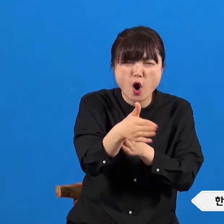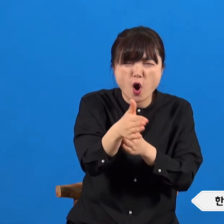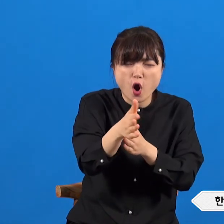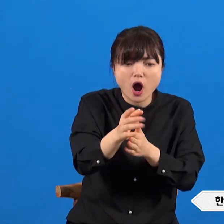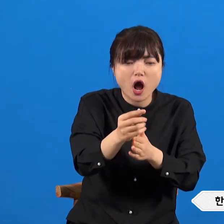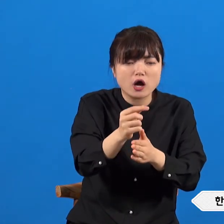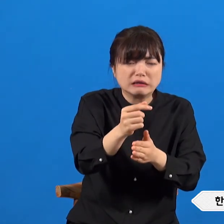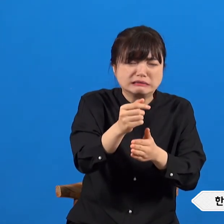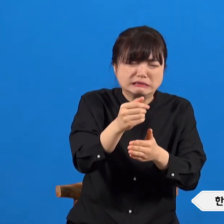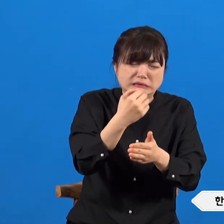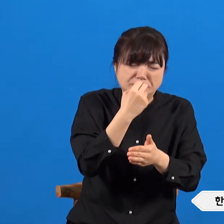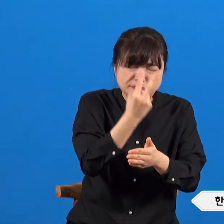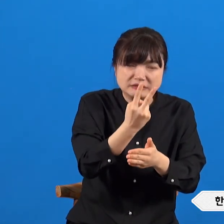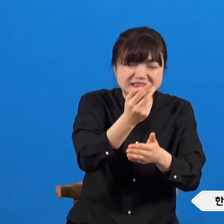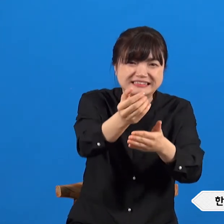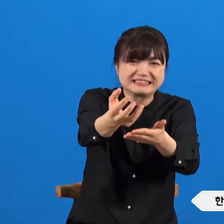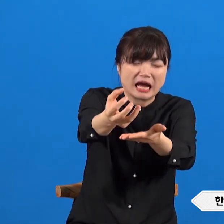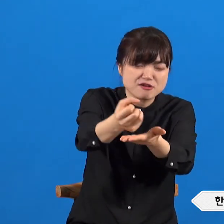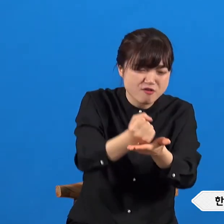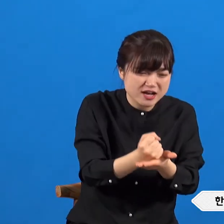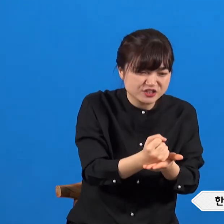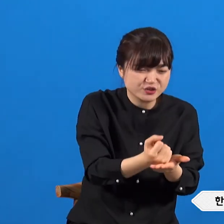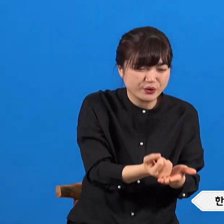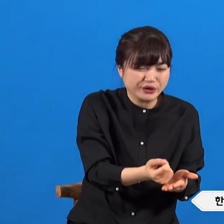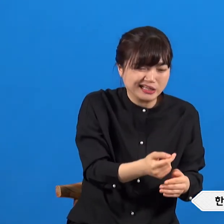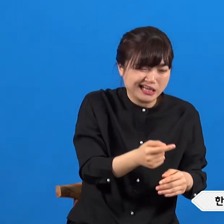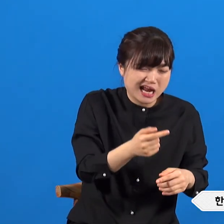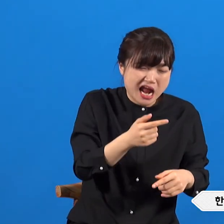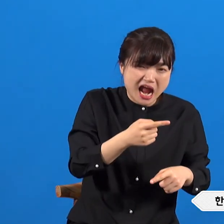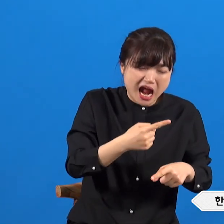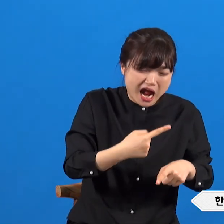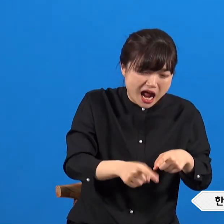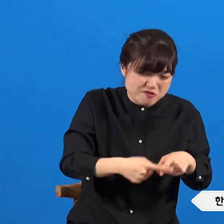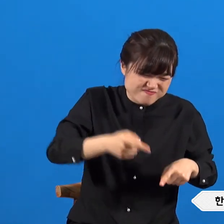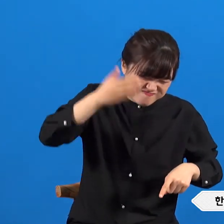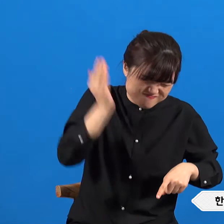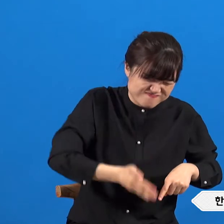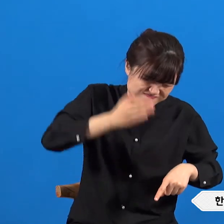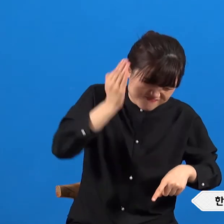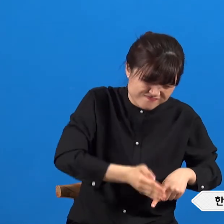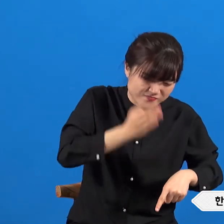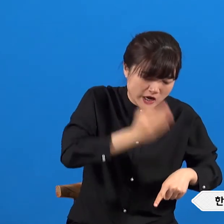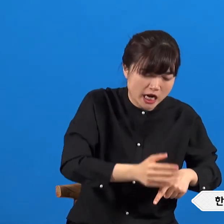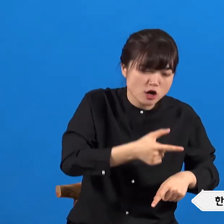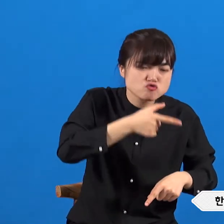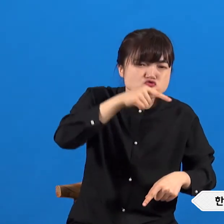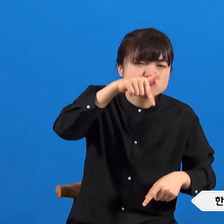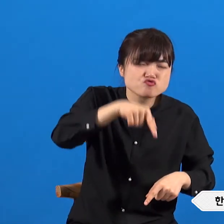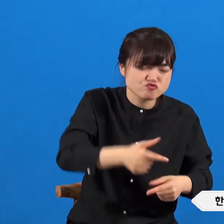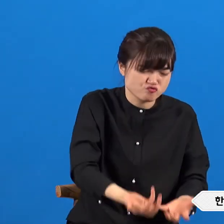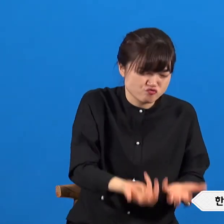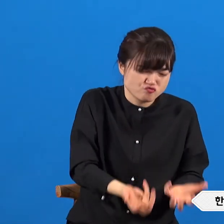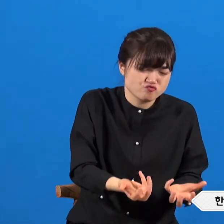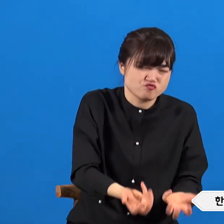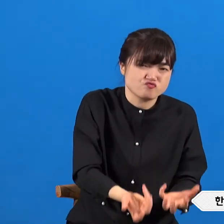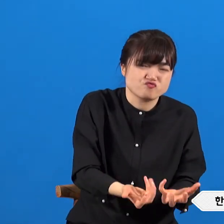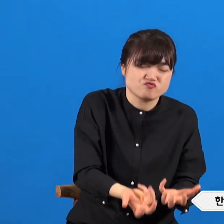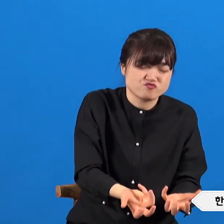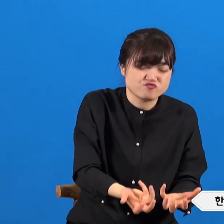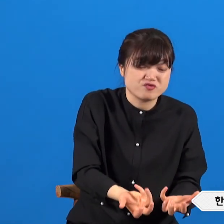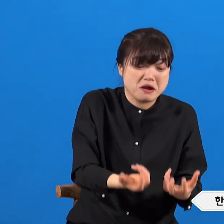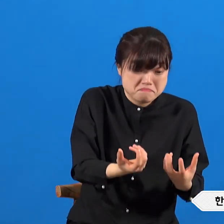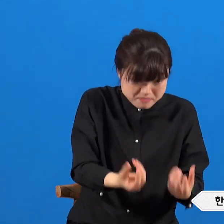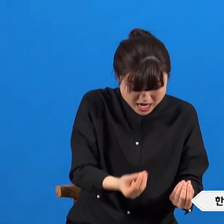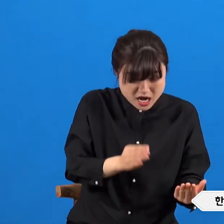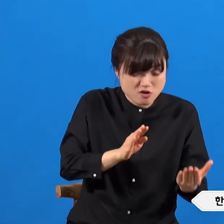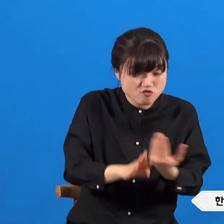와서는 나무 상자 위에 올려놓고 잘 들지도 않는 칼로 토막을 쳐서 국을 끓입니다. 그렇게